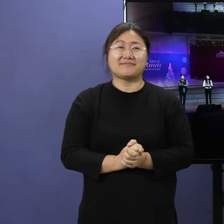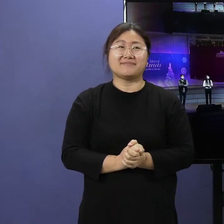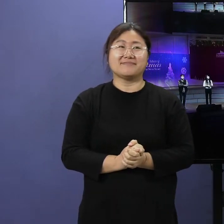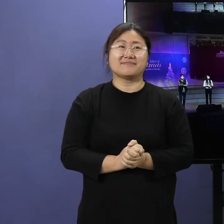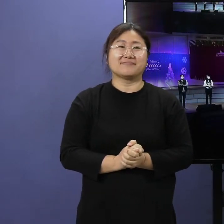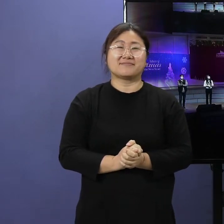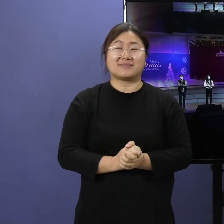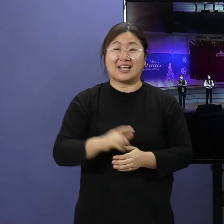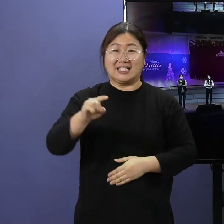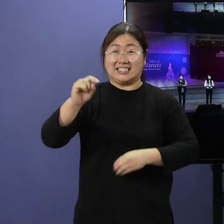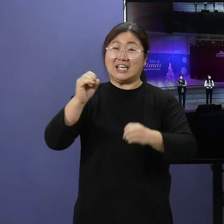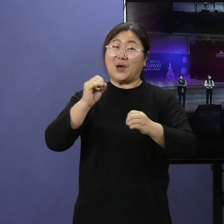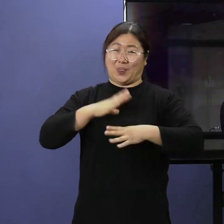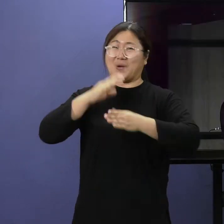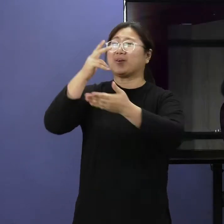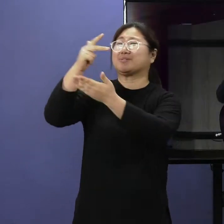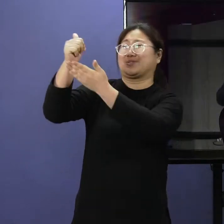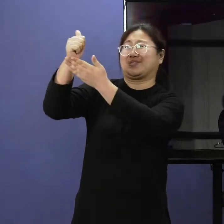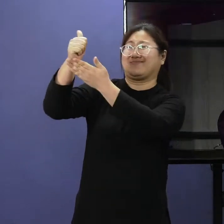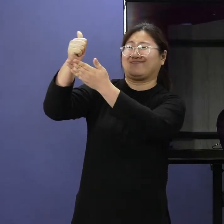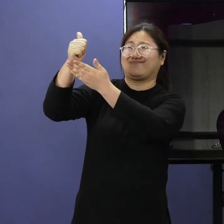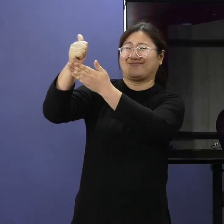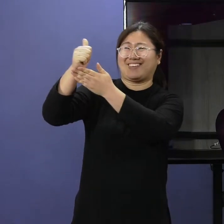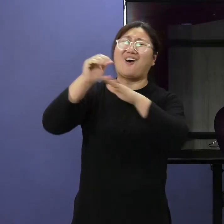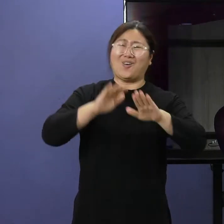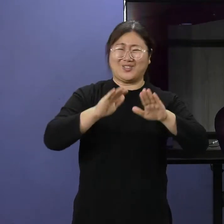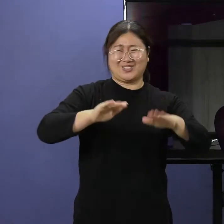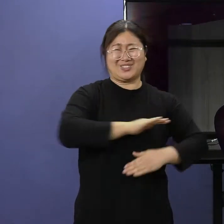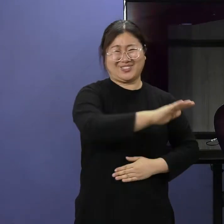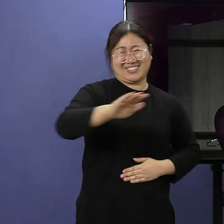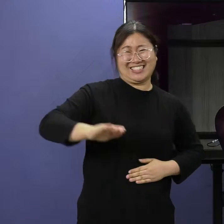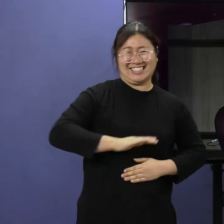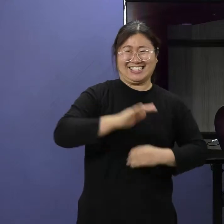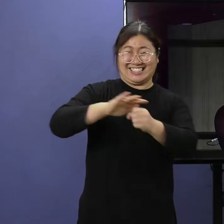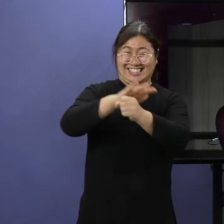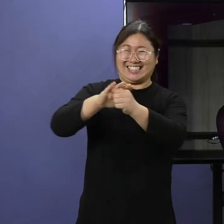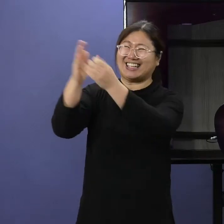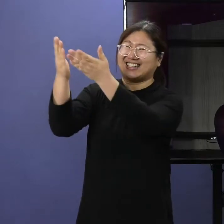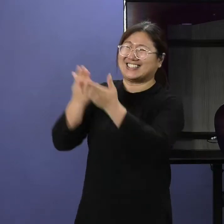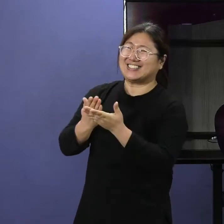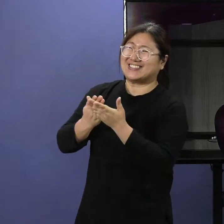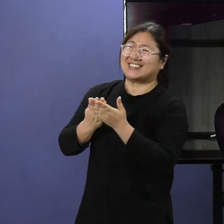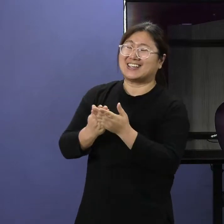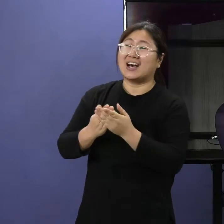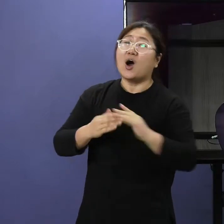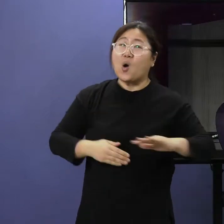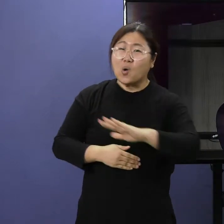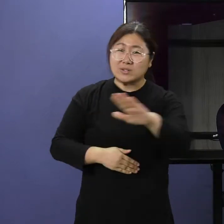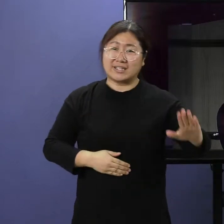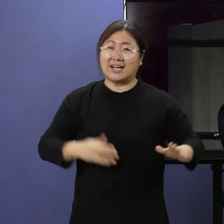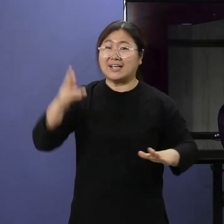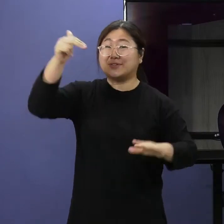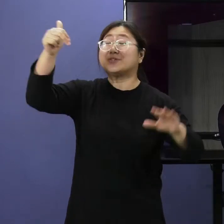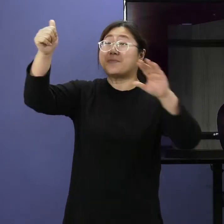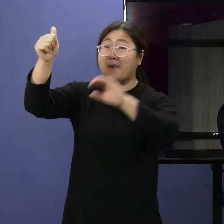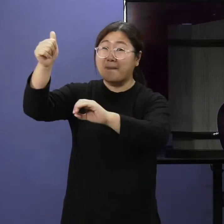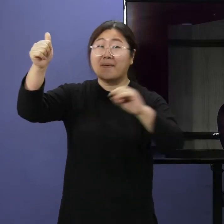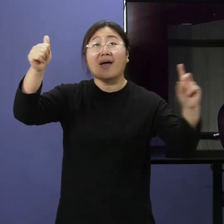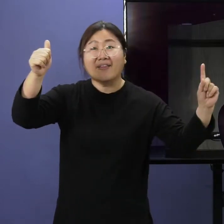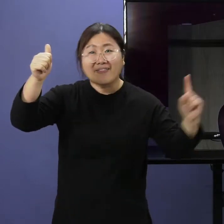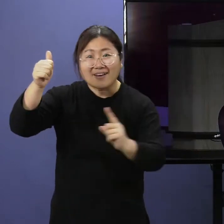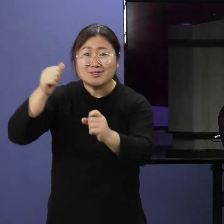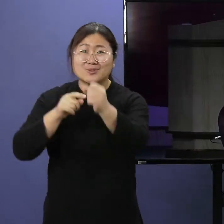그 놀라운 주님이 우리를 오늘도 사랑하십니다. 우리가 주님 앞에 나아갈 수 있는 것은 그 주님이 우리를